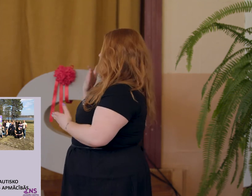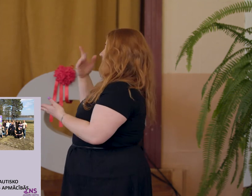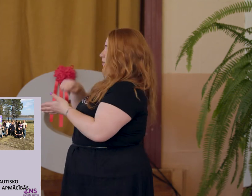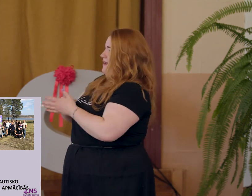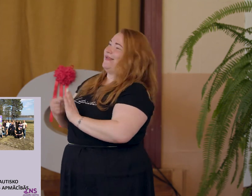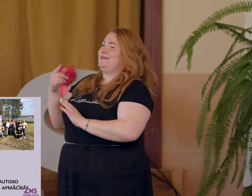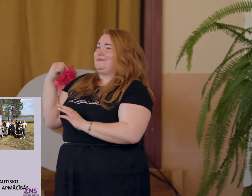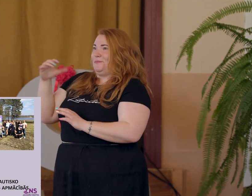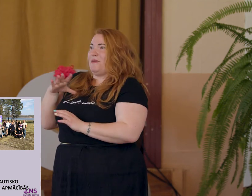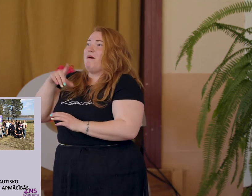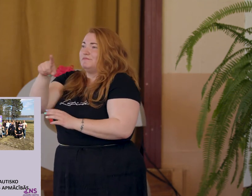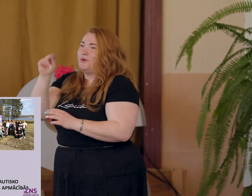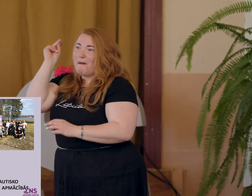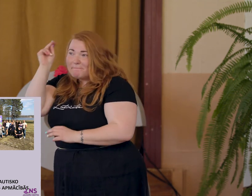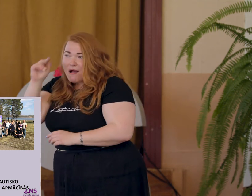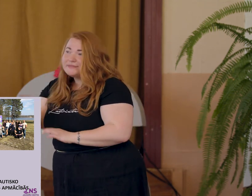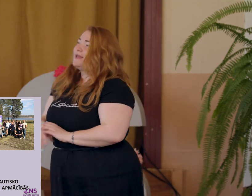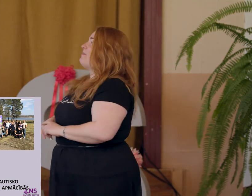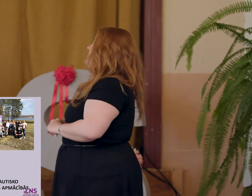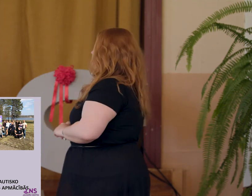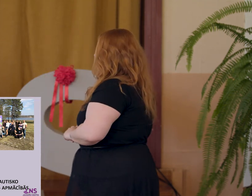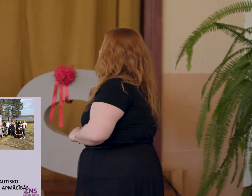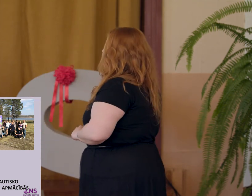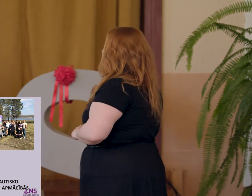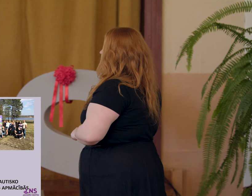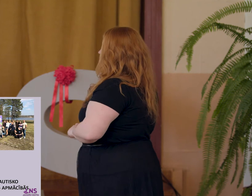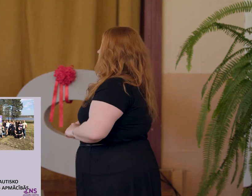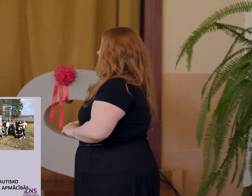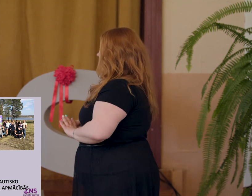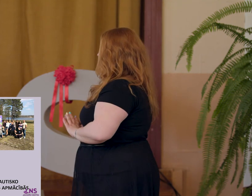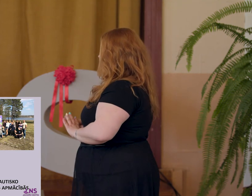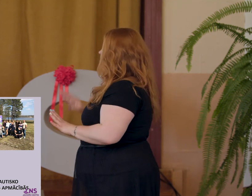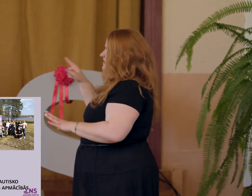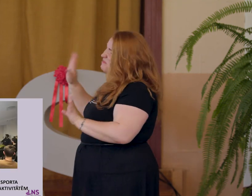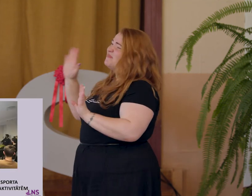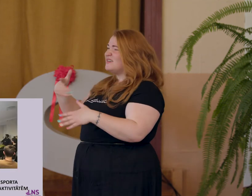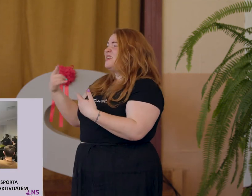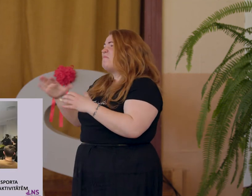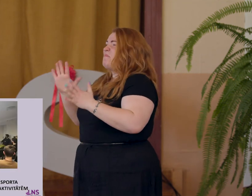pēdējais aģentūra nesen apmācībās piedalījāmies. Un arī,